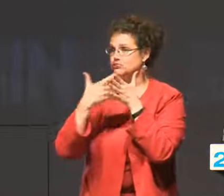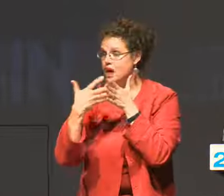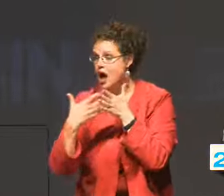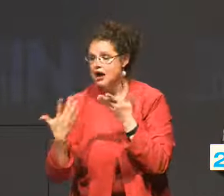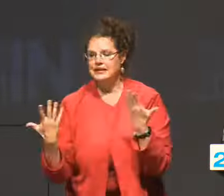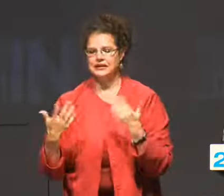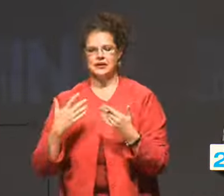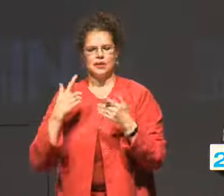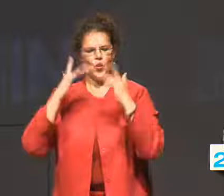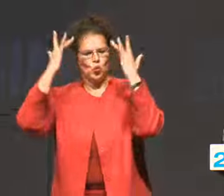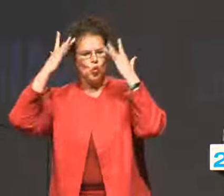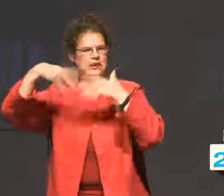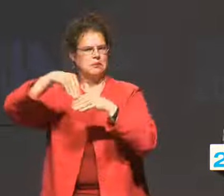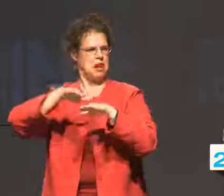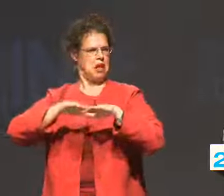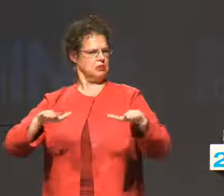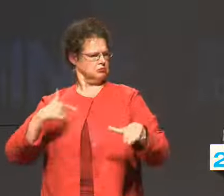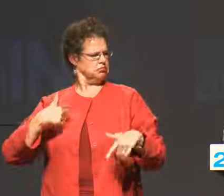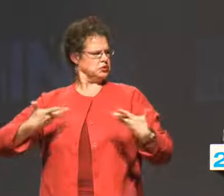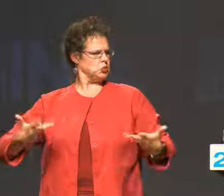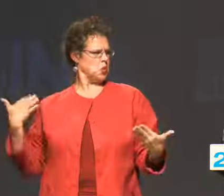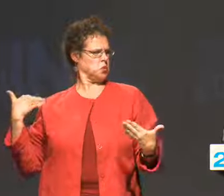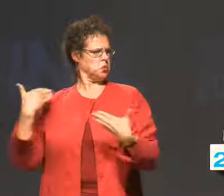In dieser multikulturellen Schweiz auch